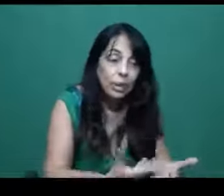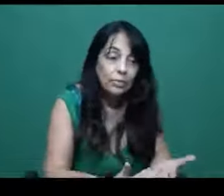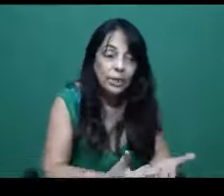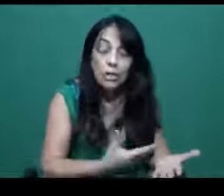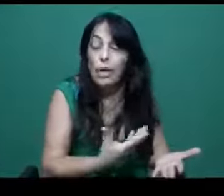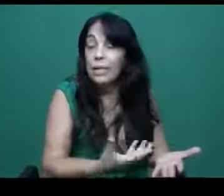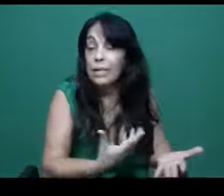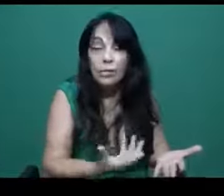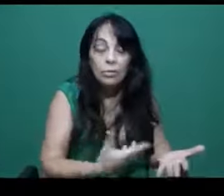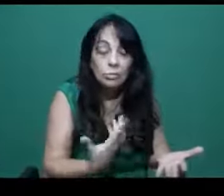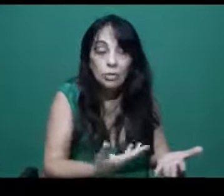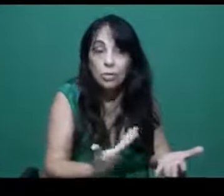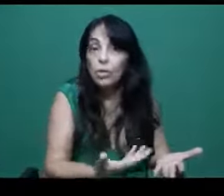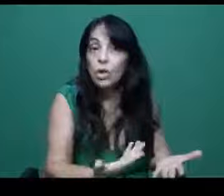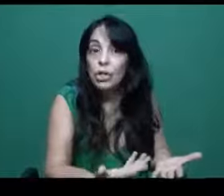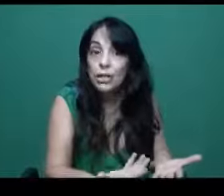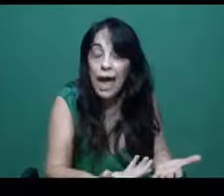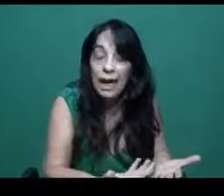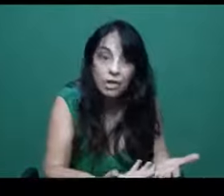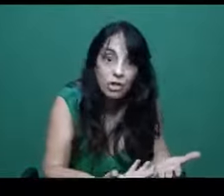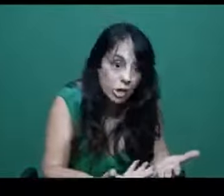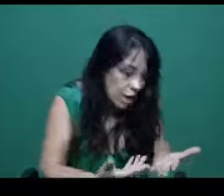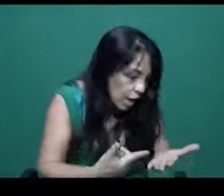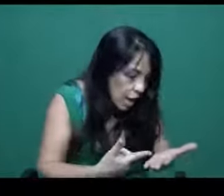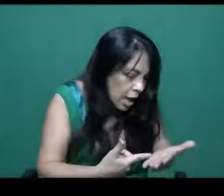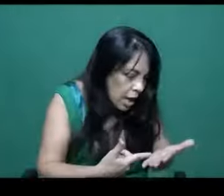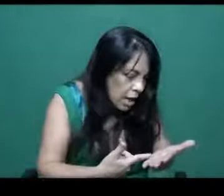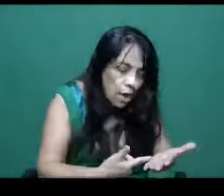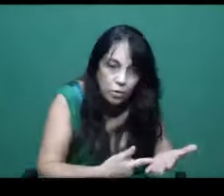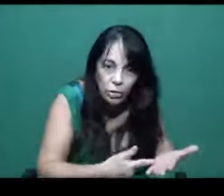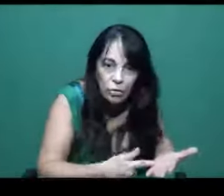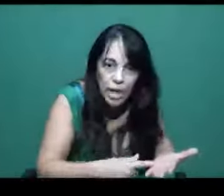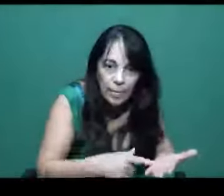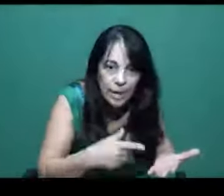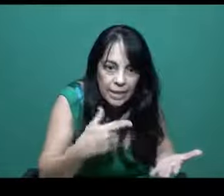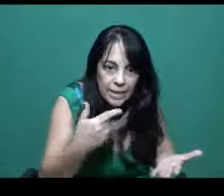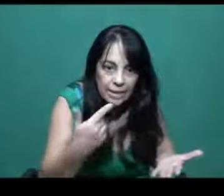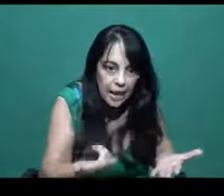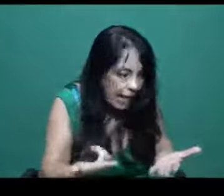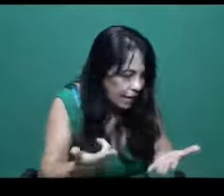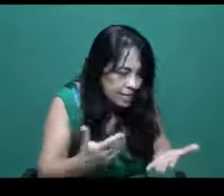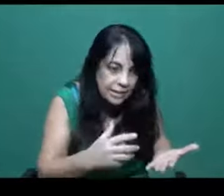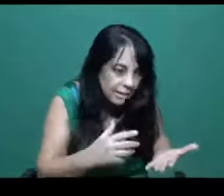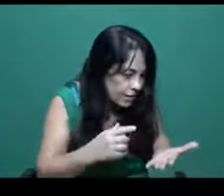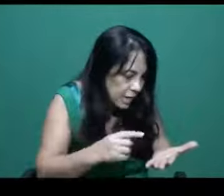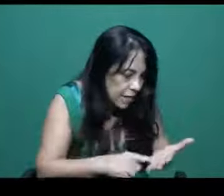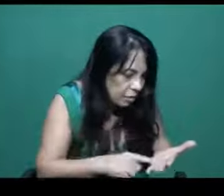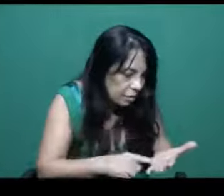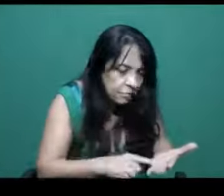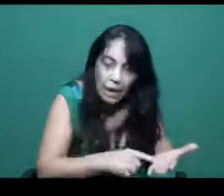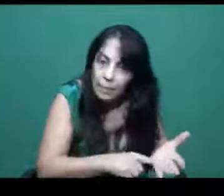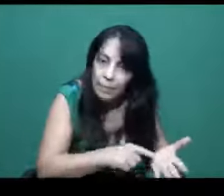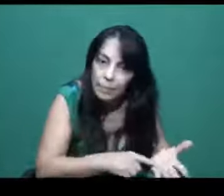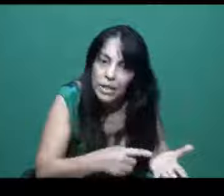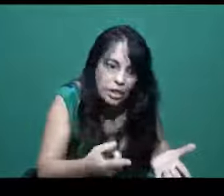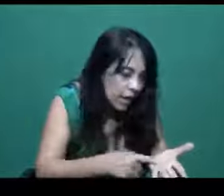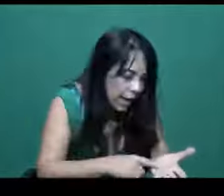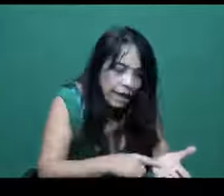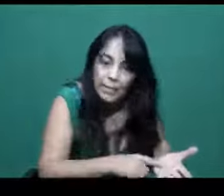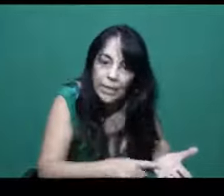uma situação de curiosidade, eu não sabia sinais, eu pedia a ela para dizer,